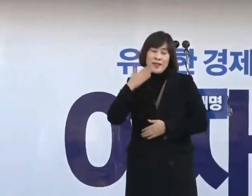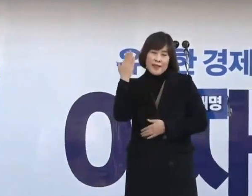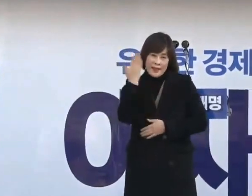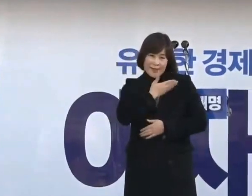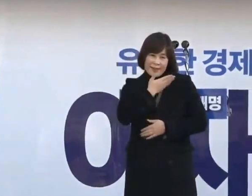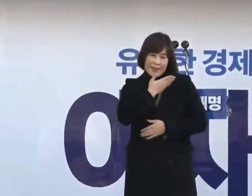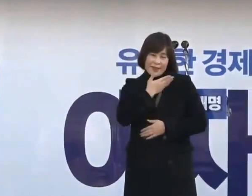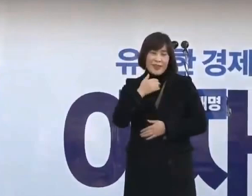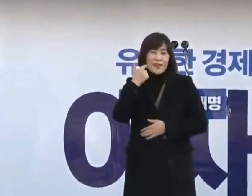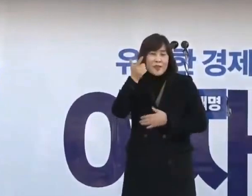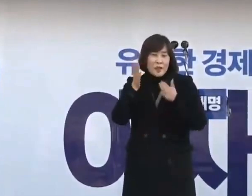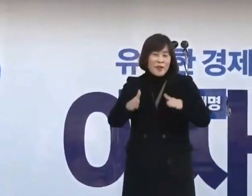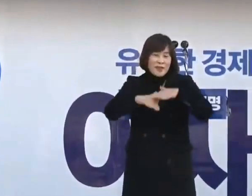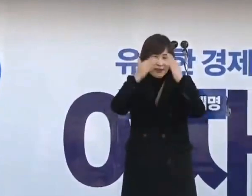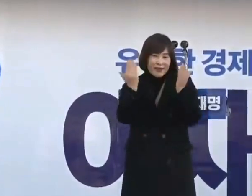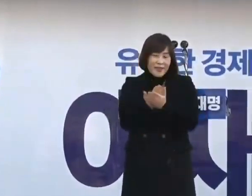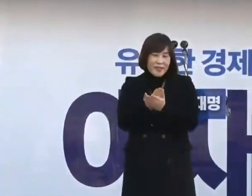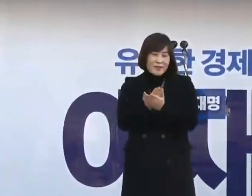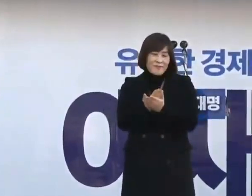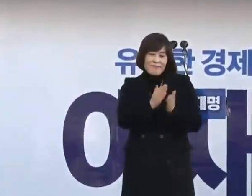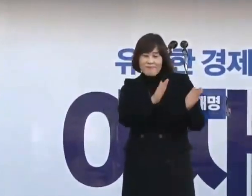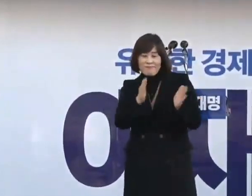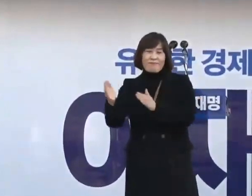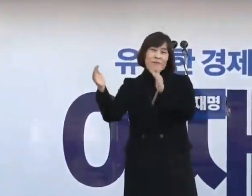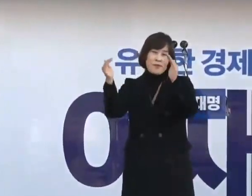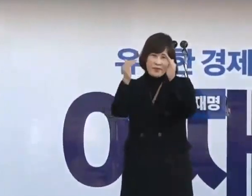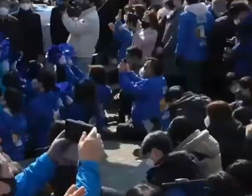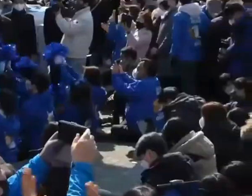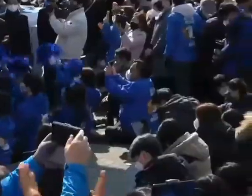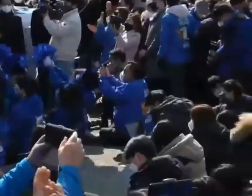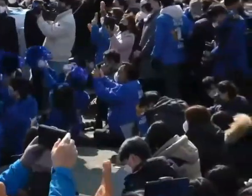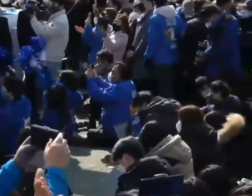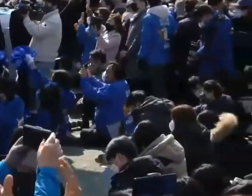깔끔하게 6개월 만에 싹 정리했습니다.